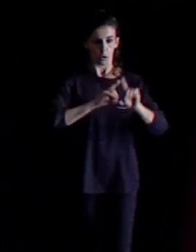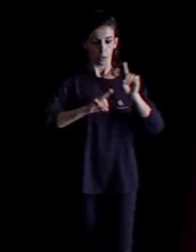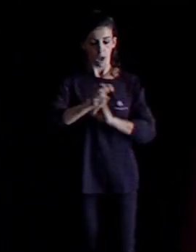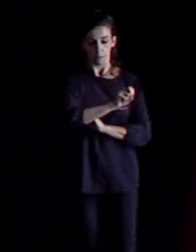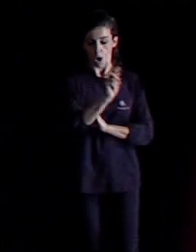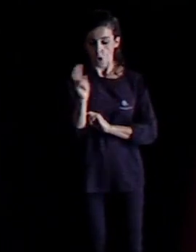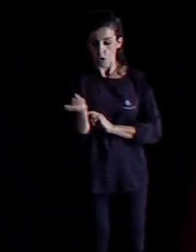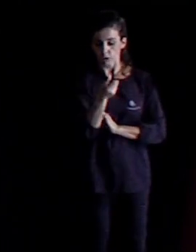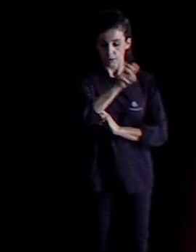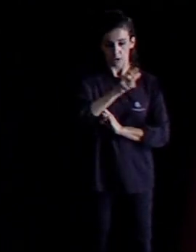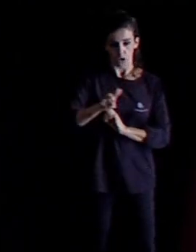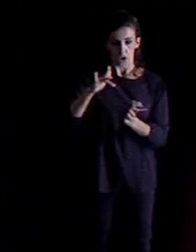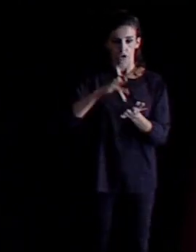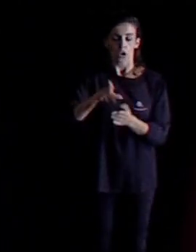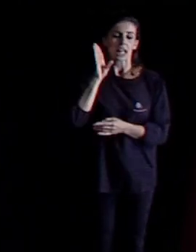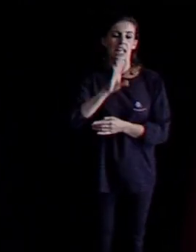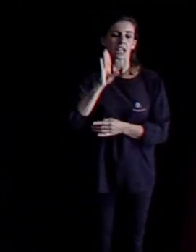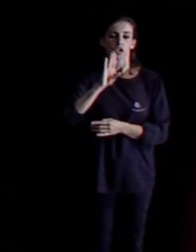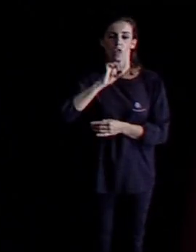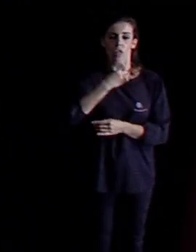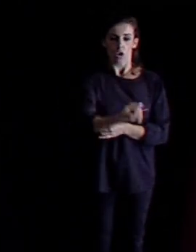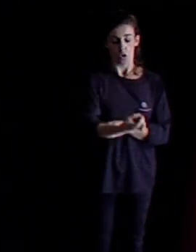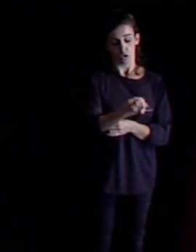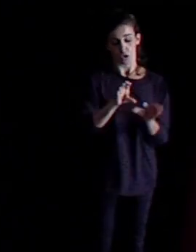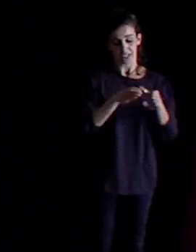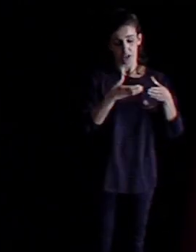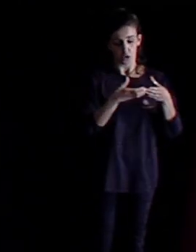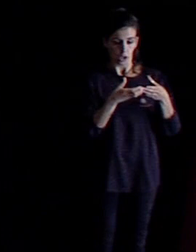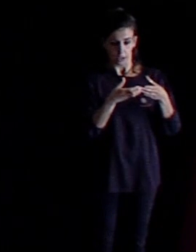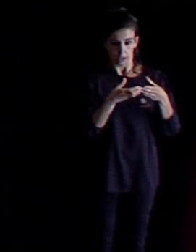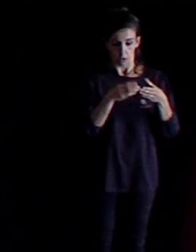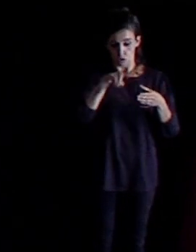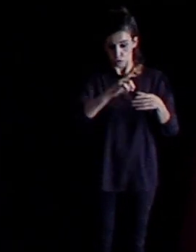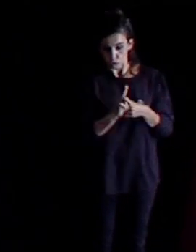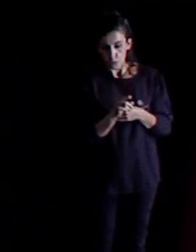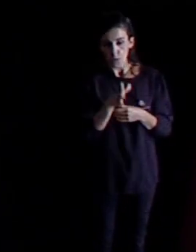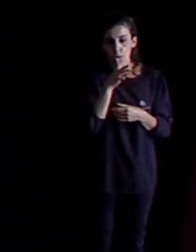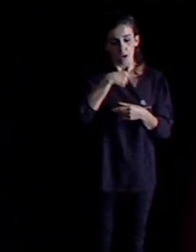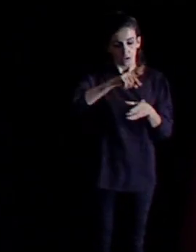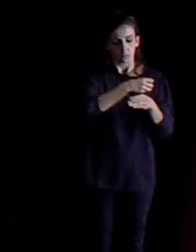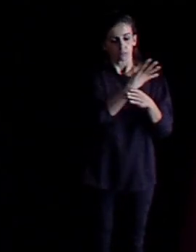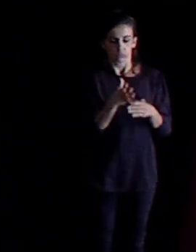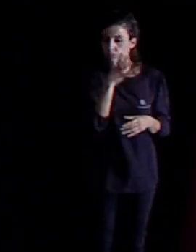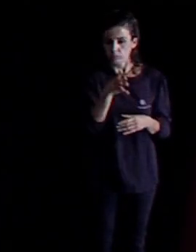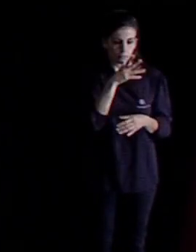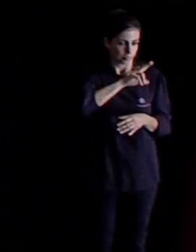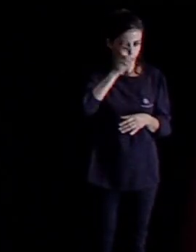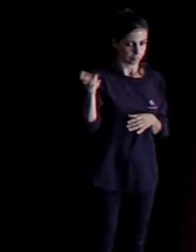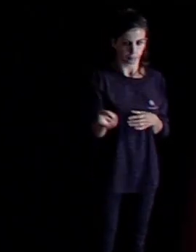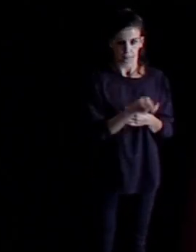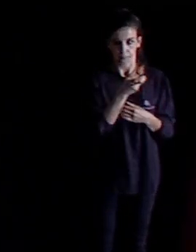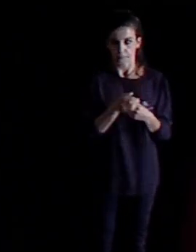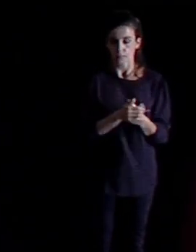otras personas que sufren delito de odio que no son de este colectivo, por muchas y variadas razones.